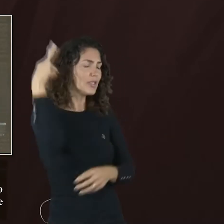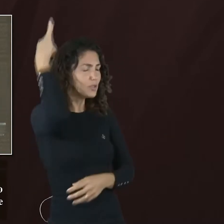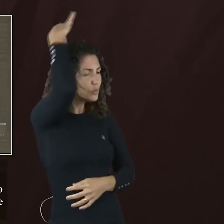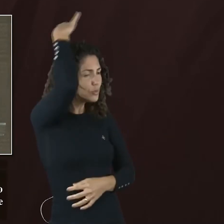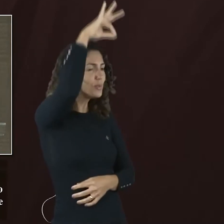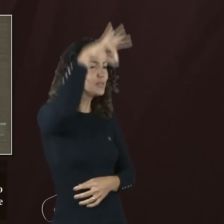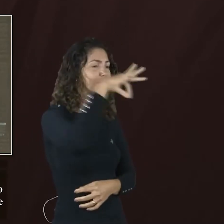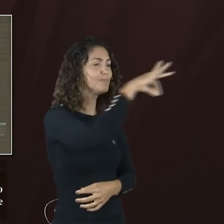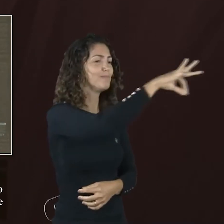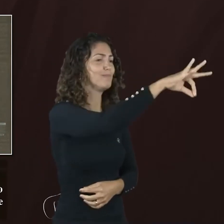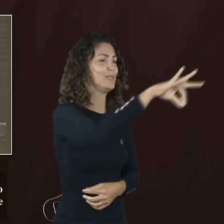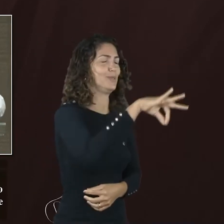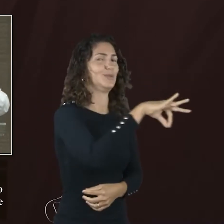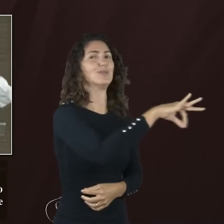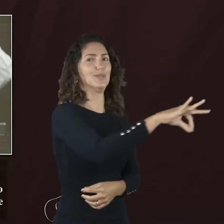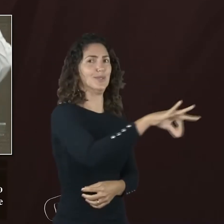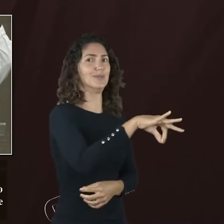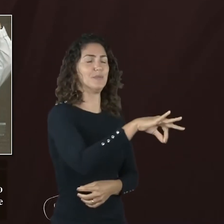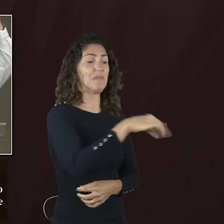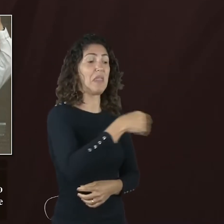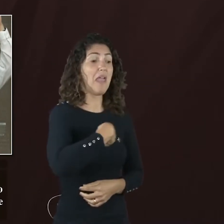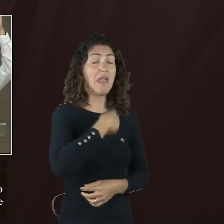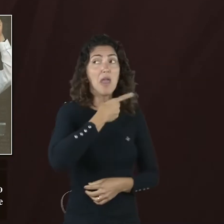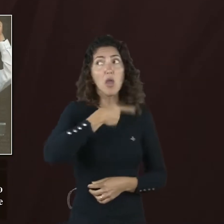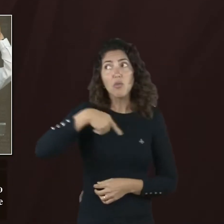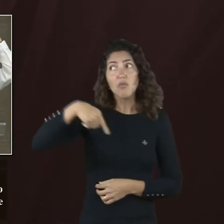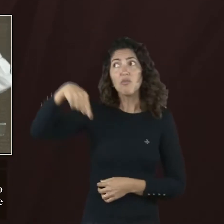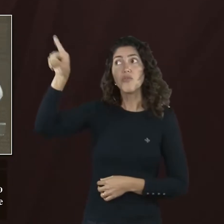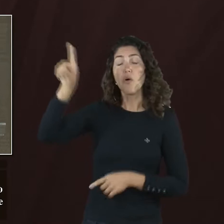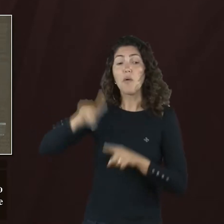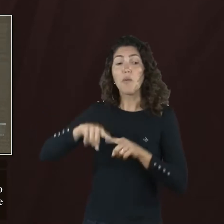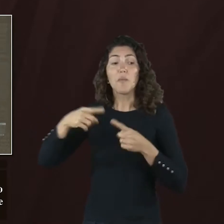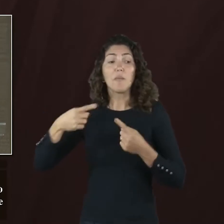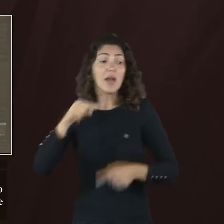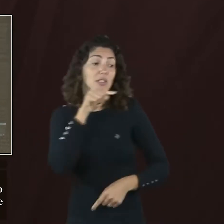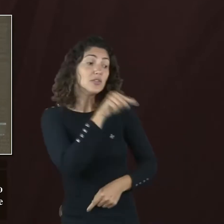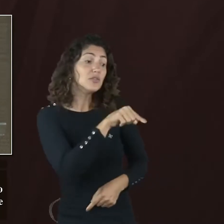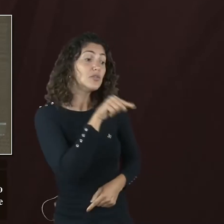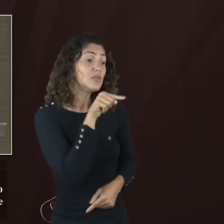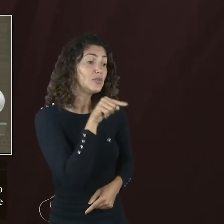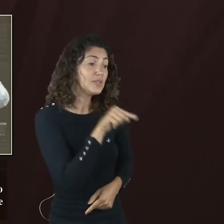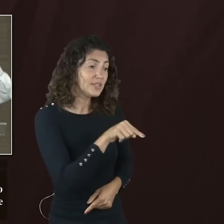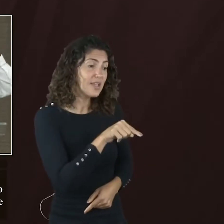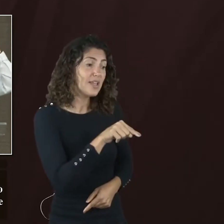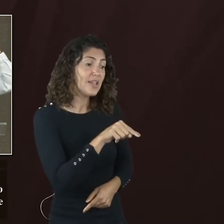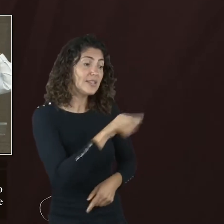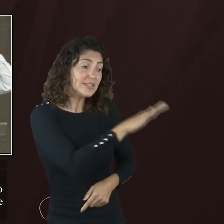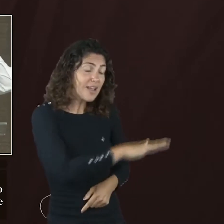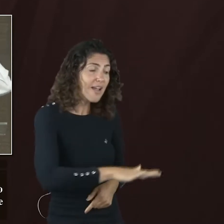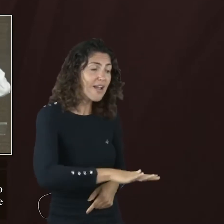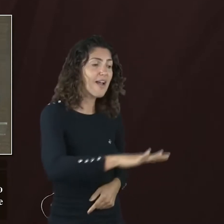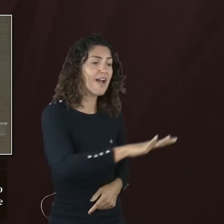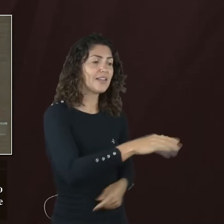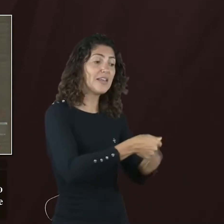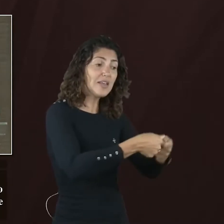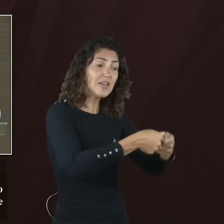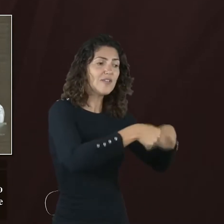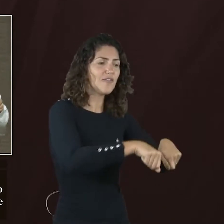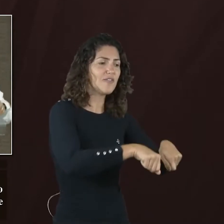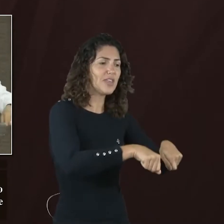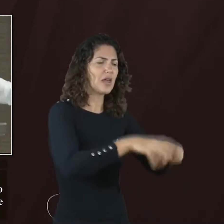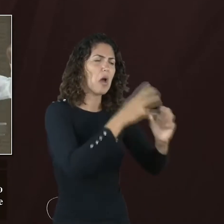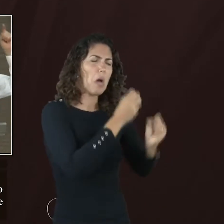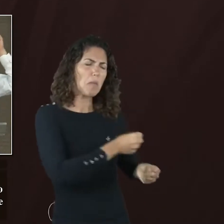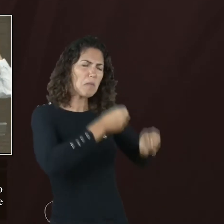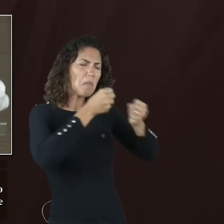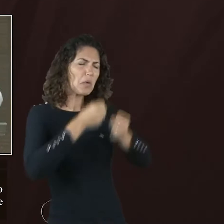Santo. Eu vou, mas vocês que ficam, vocês vão receber o poder e vocês